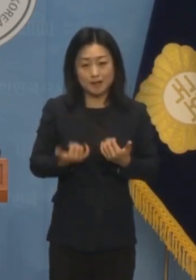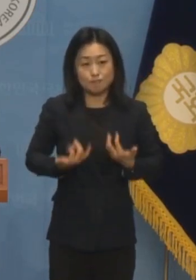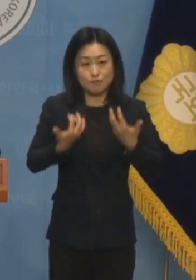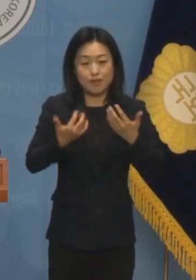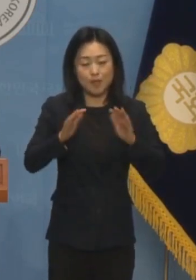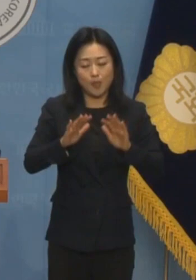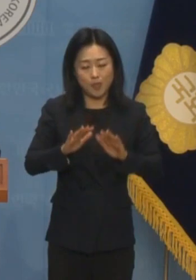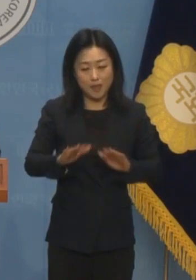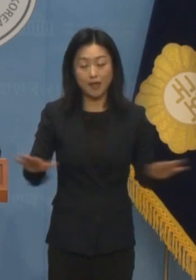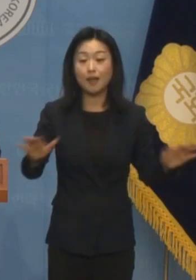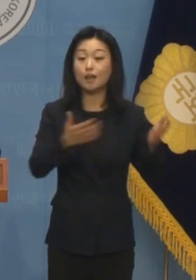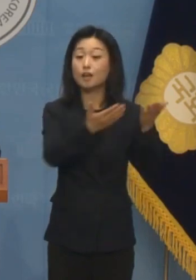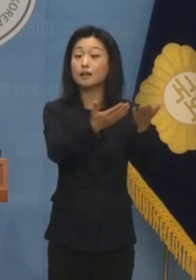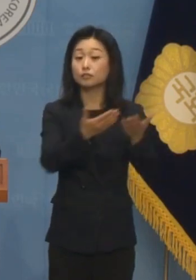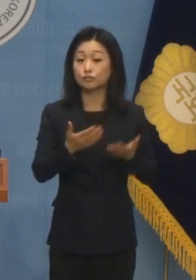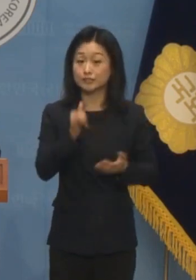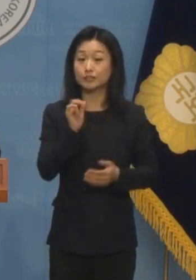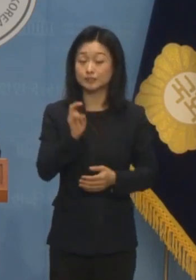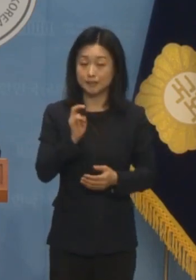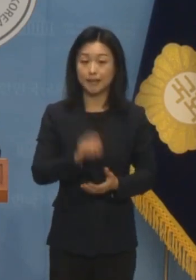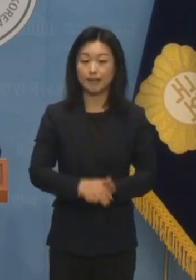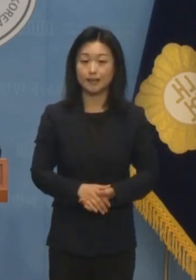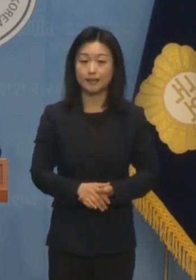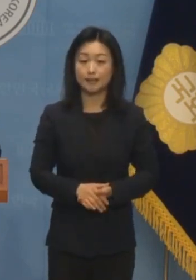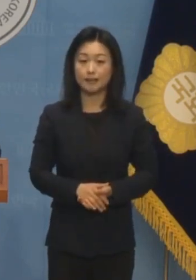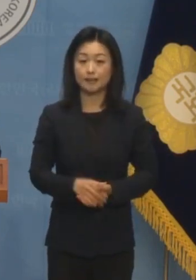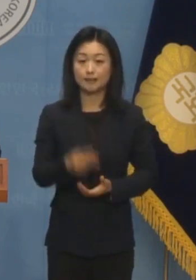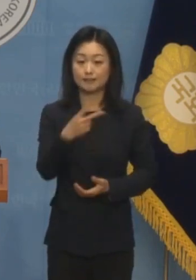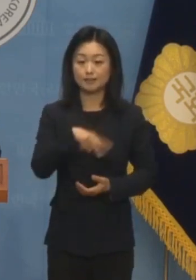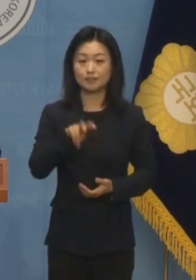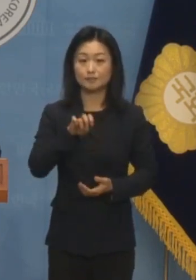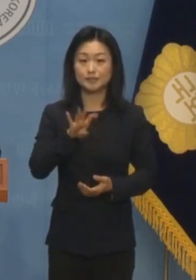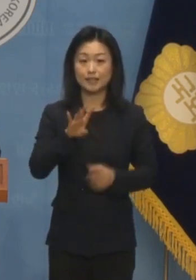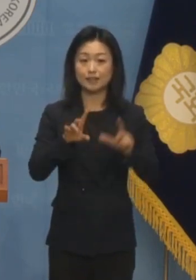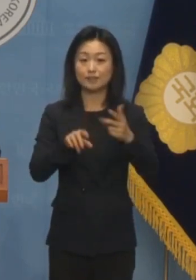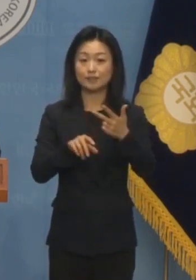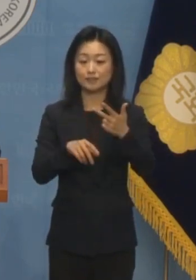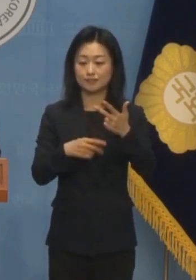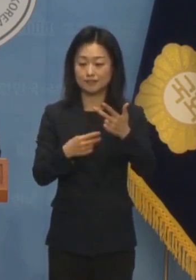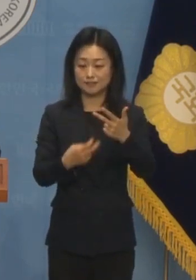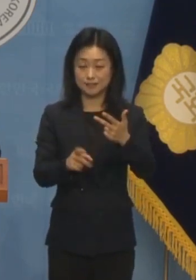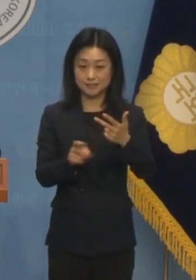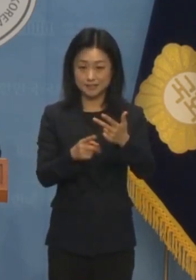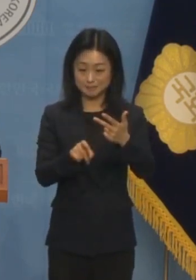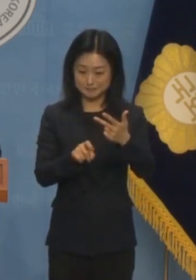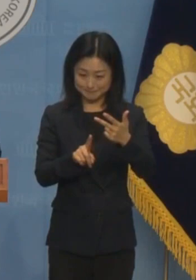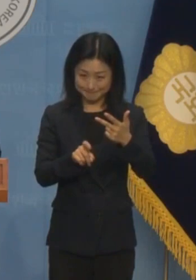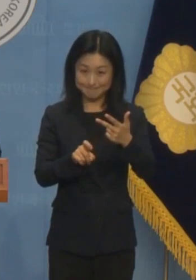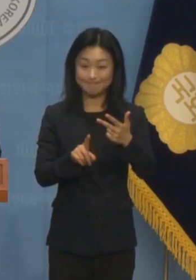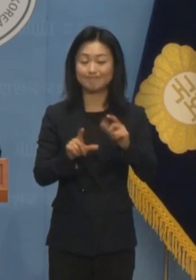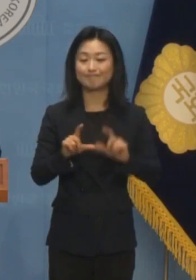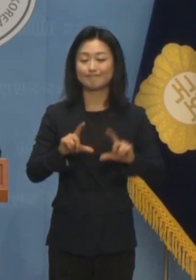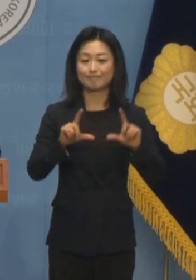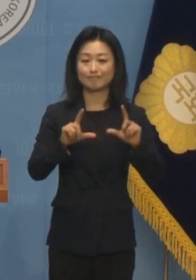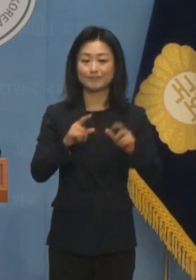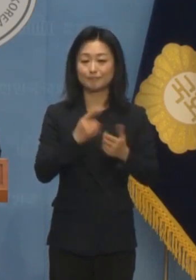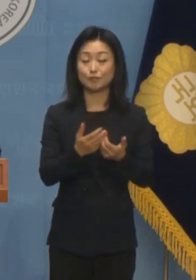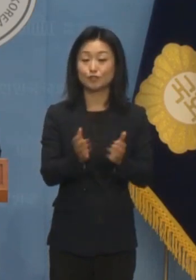달릴 수 있는 방법임을 깨닫기 바랍니다 2024년 7월 10일 7월 11일